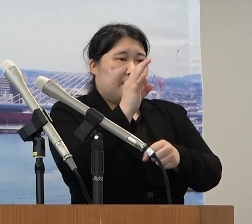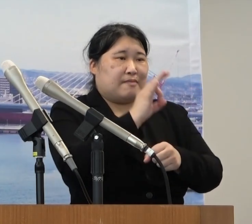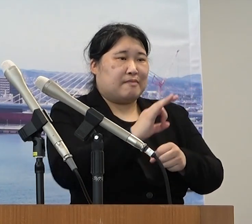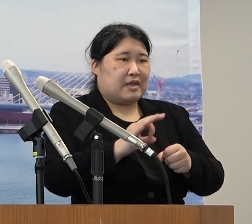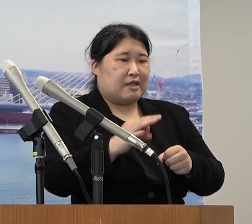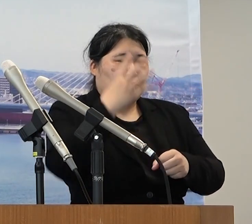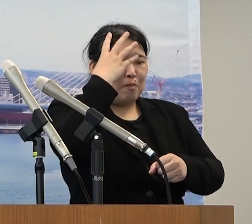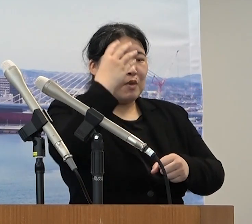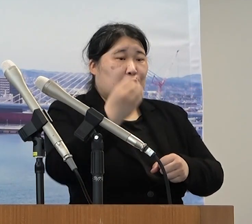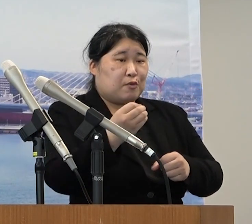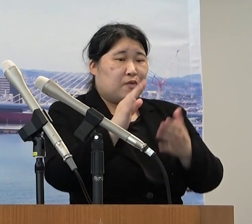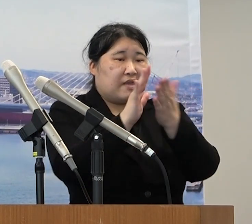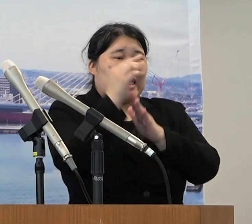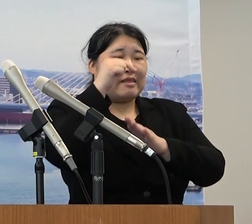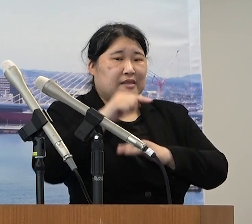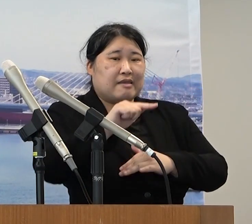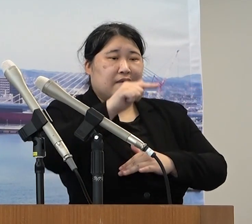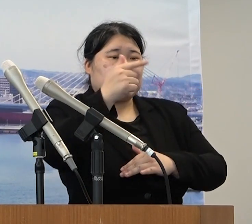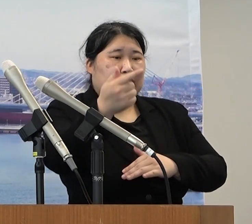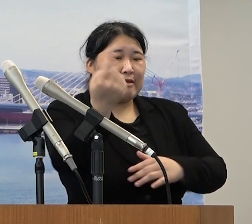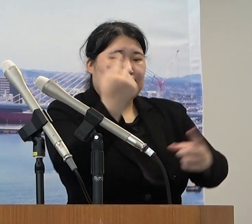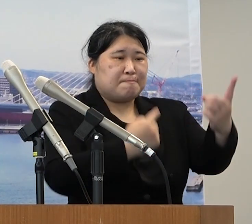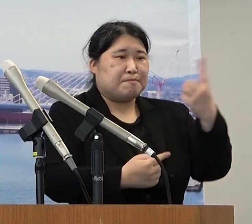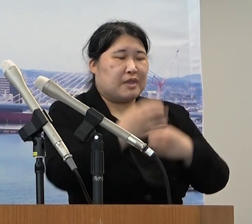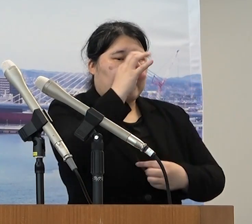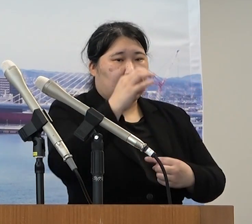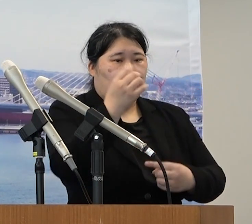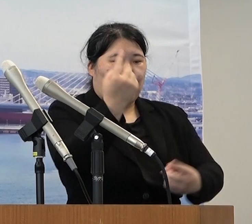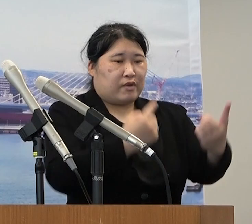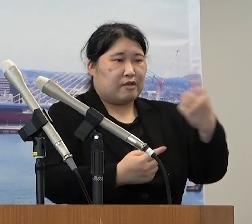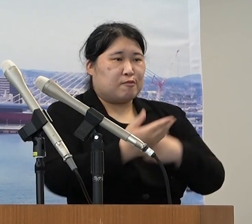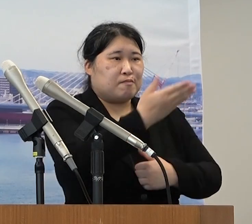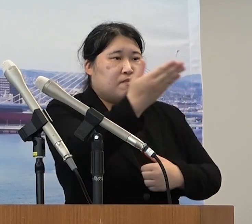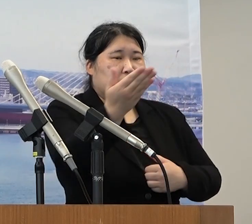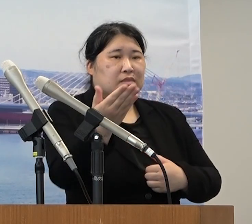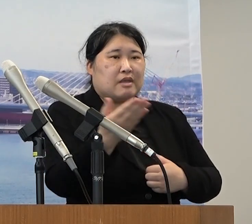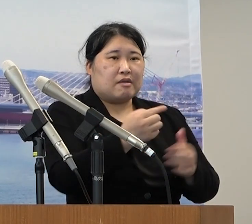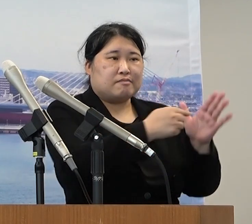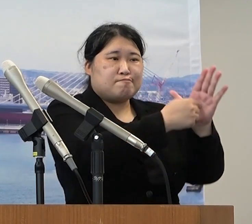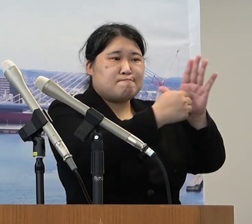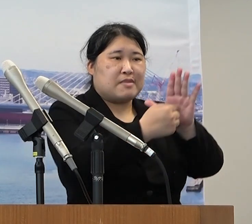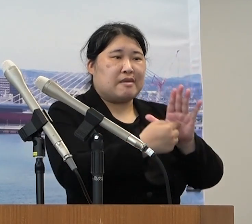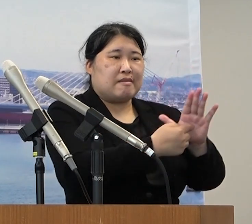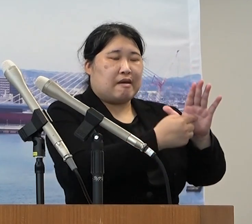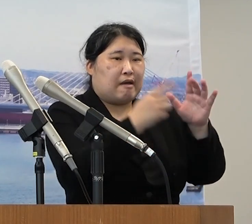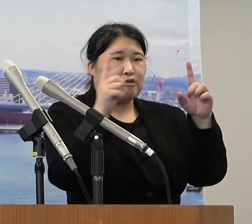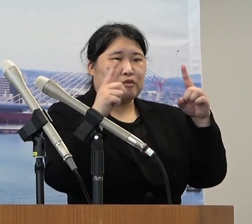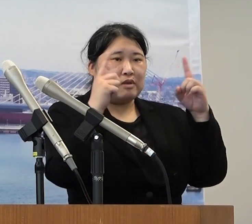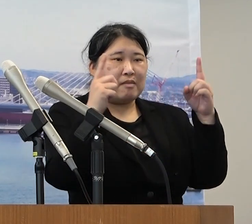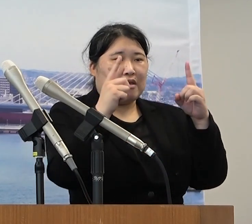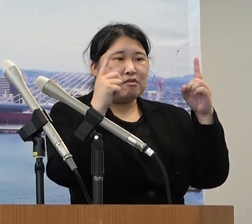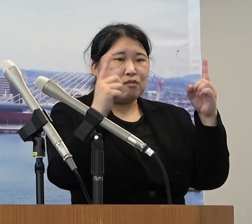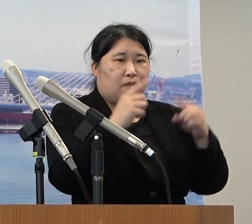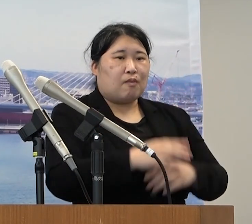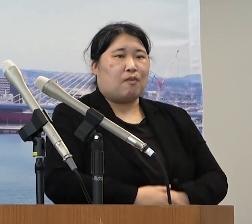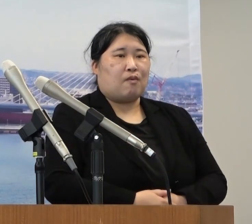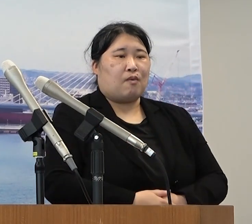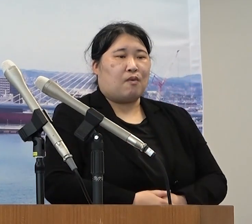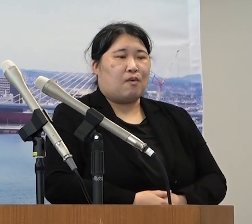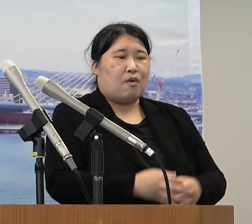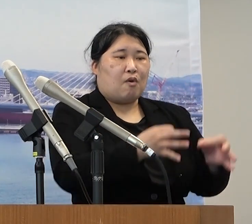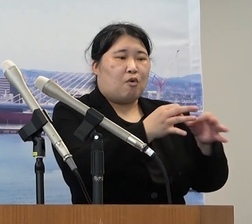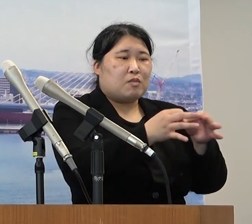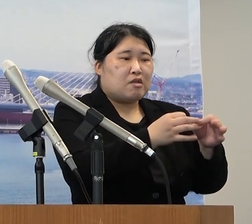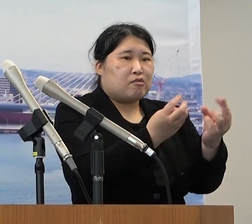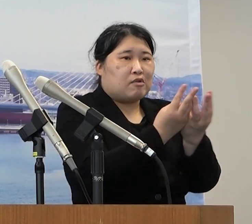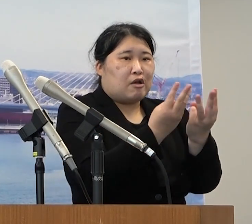を県内外から訪れる観光客の皆様へ広く PR するイベントとして、物販ブースで